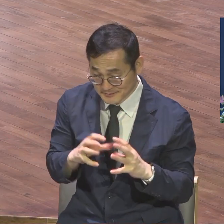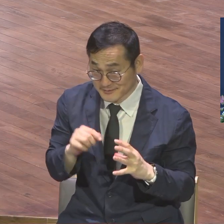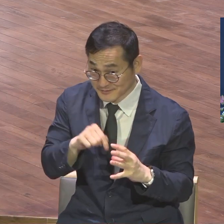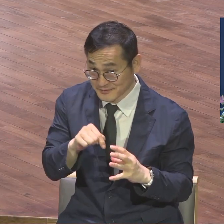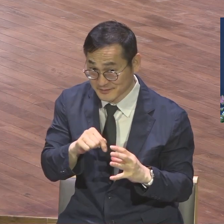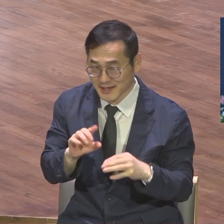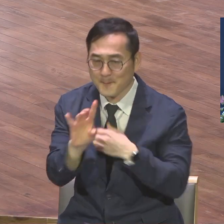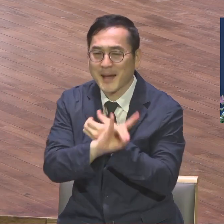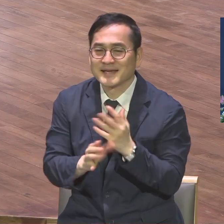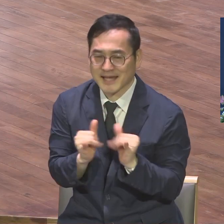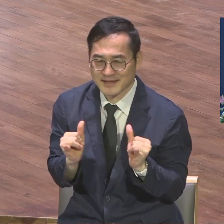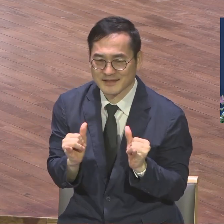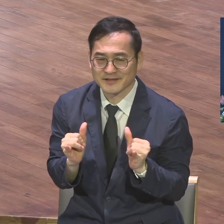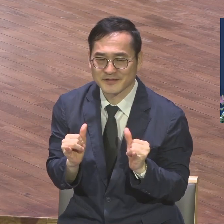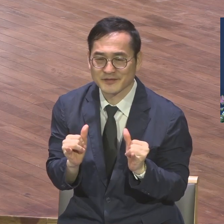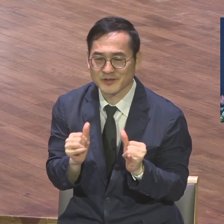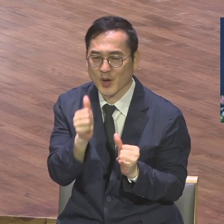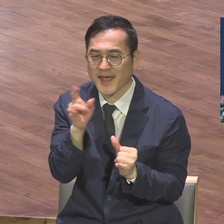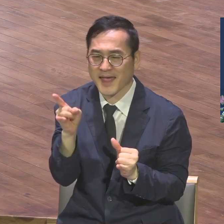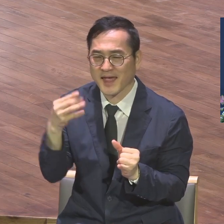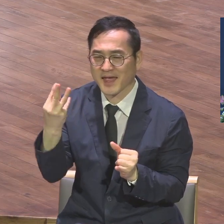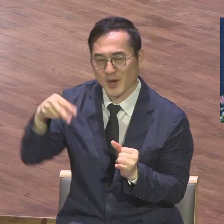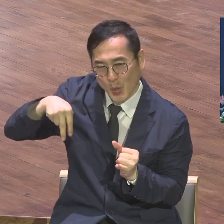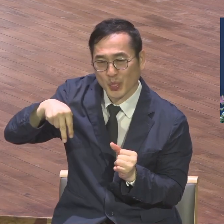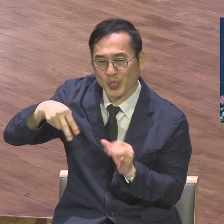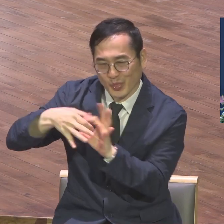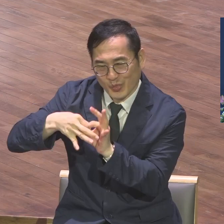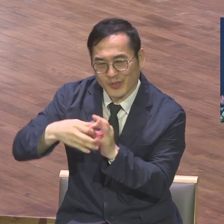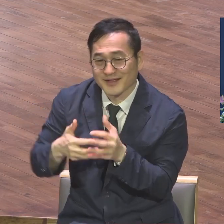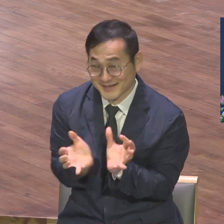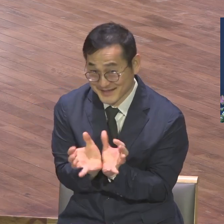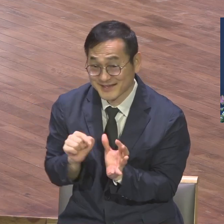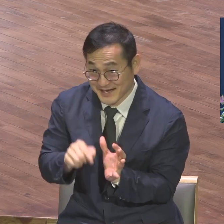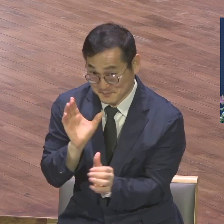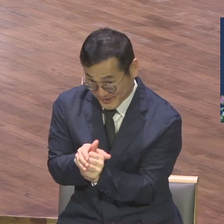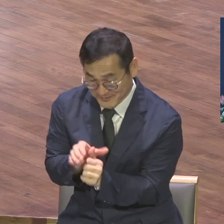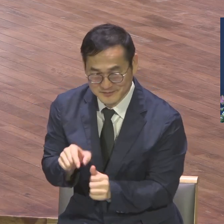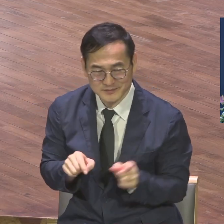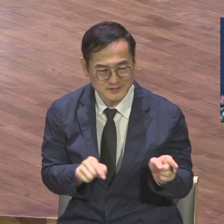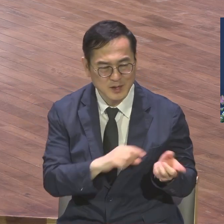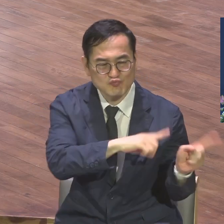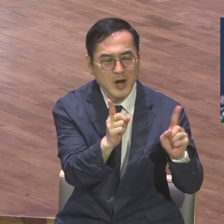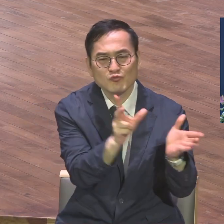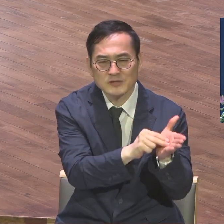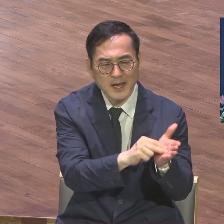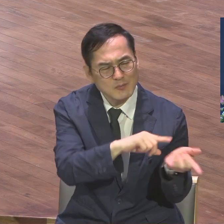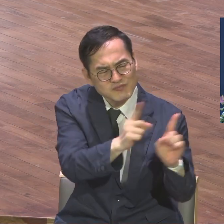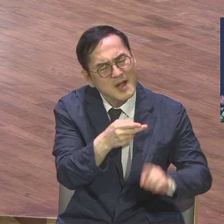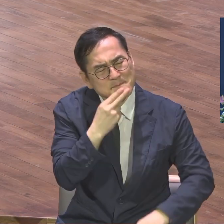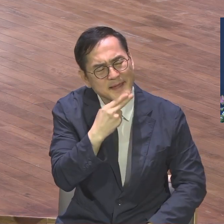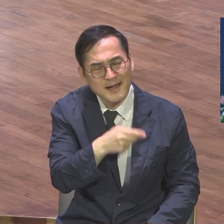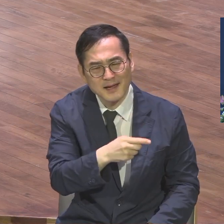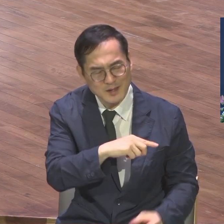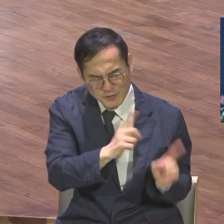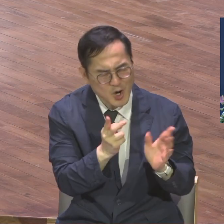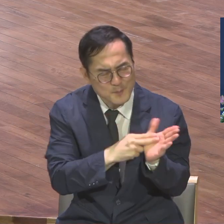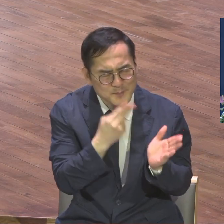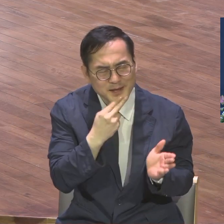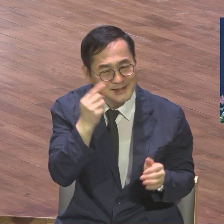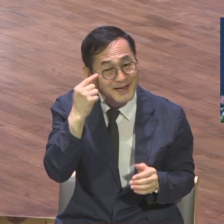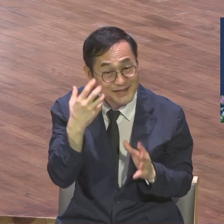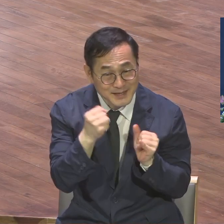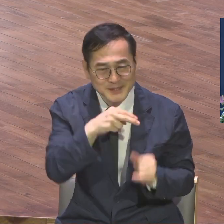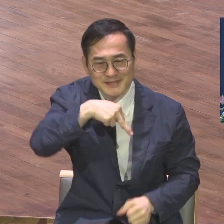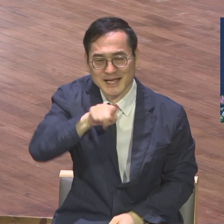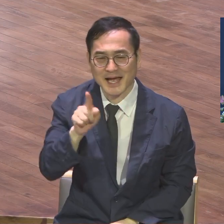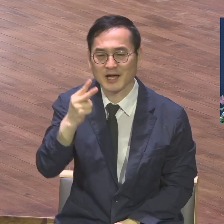이제 바리새인과 헤롯당이 맡았고 부활 논쟁은 이 부활이 없다는 사두개인들이 맡았어요.